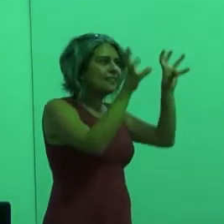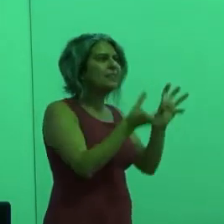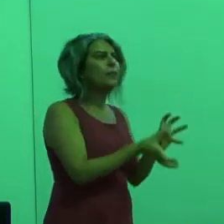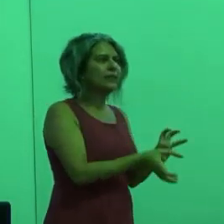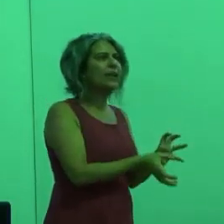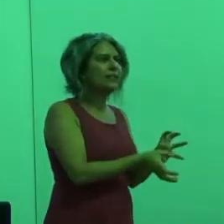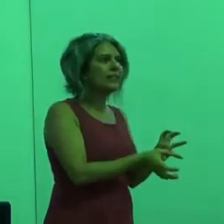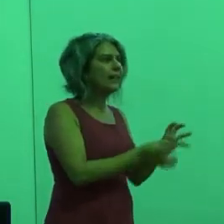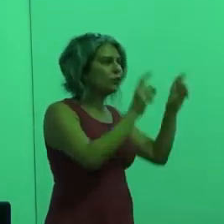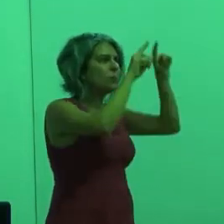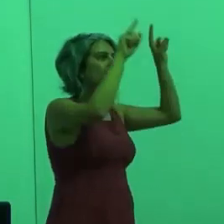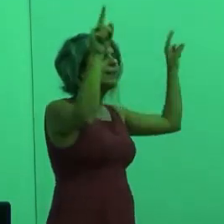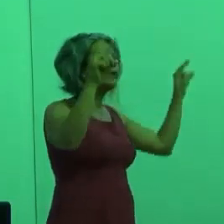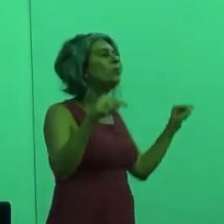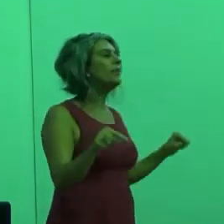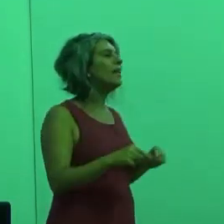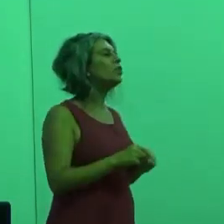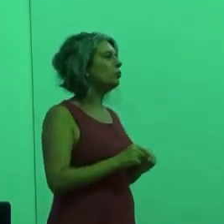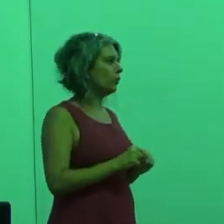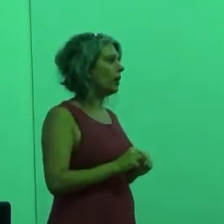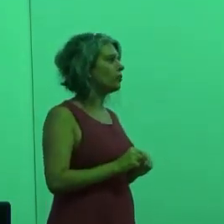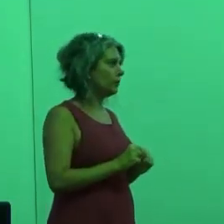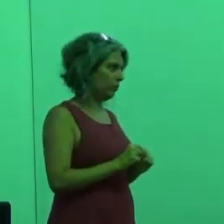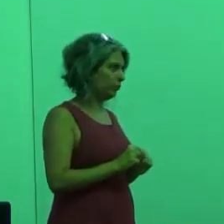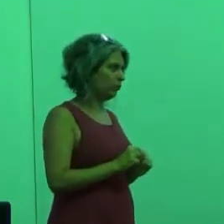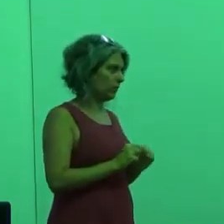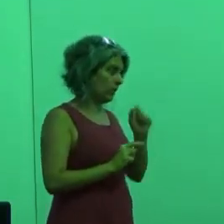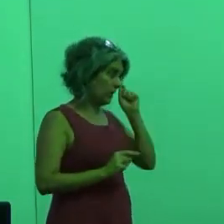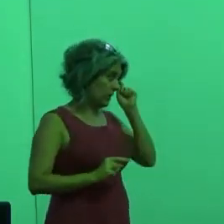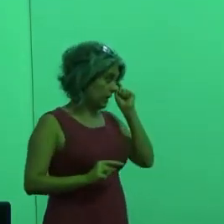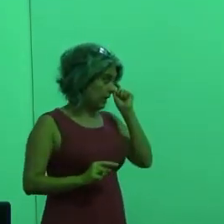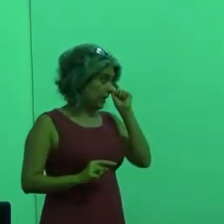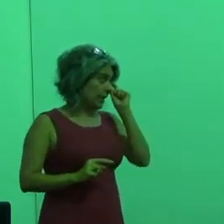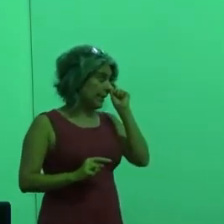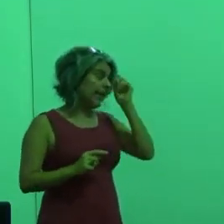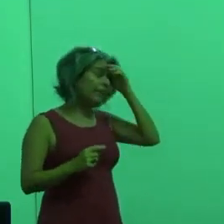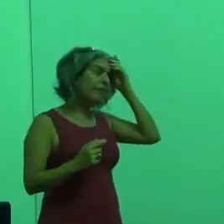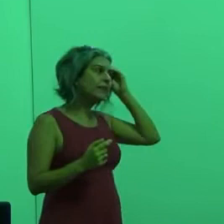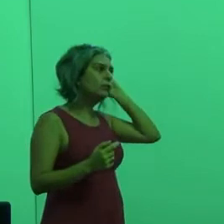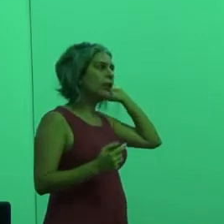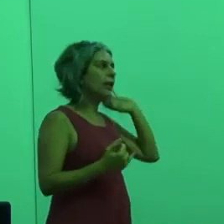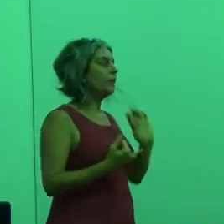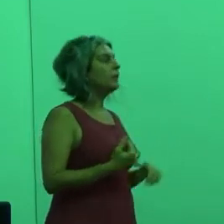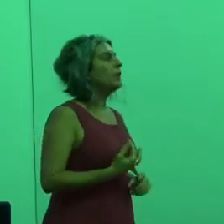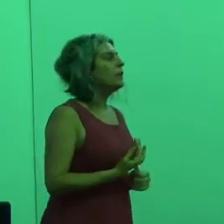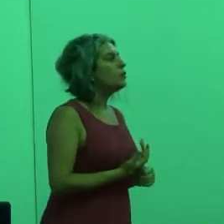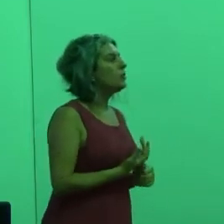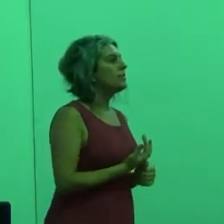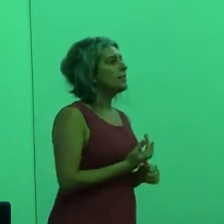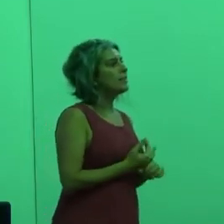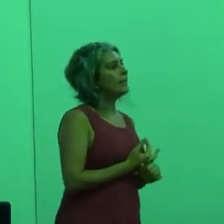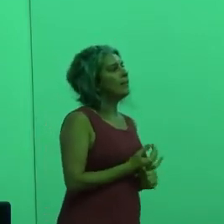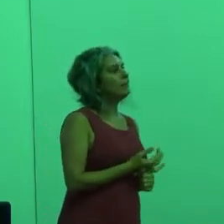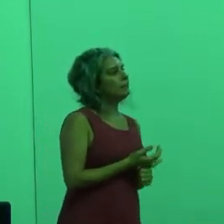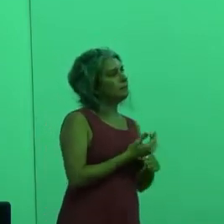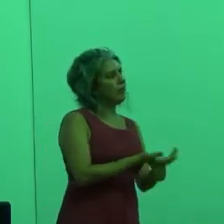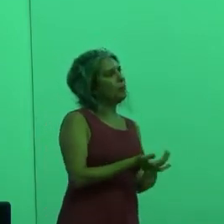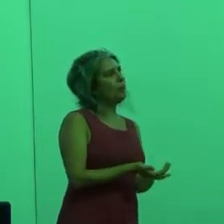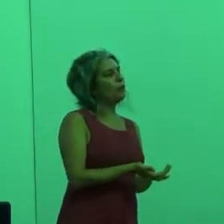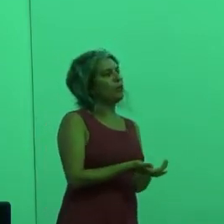estão entrelaçados para que essa unidade geral se produza. E ela é feita do quê? De uma instância que ele vai propor chamar